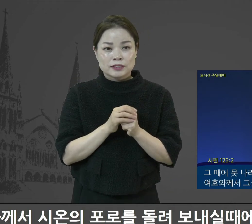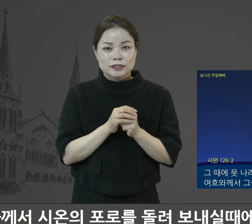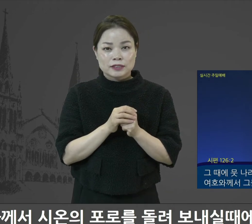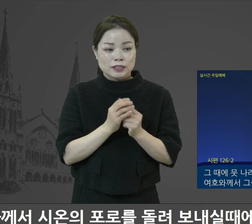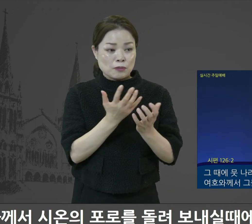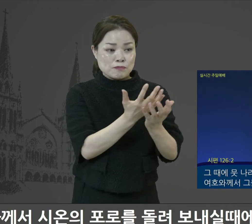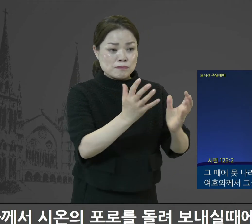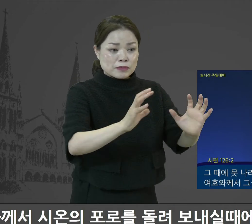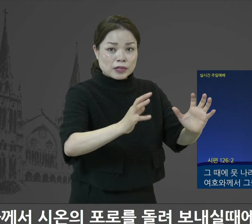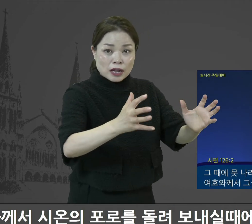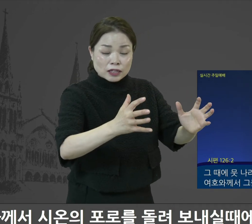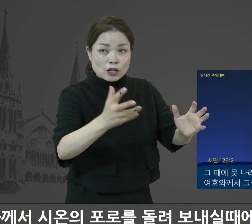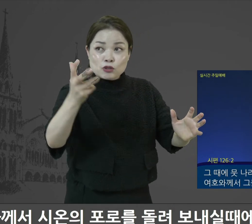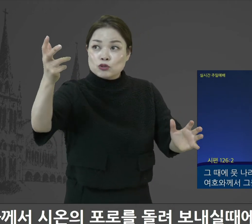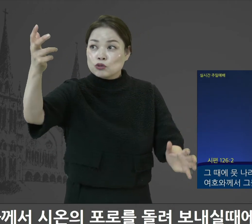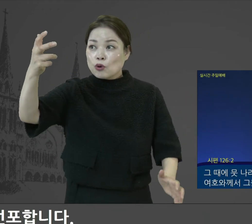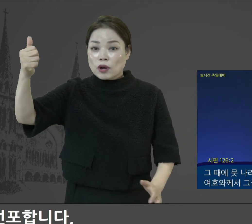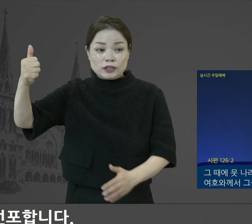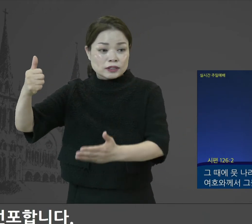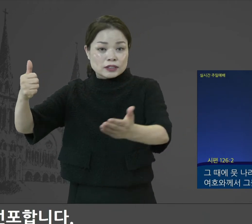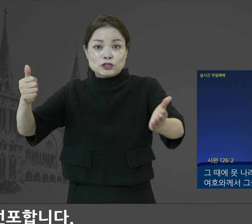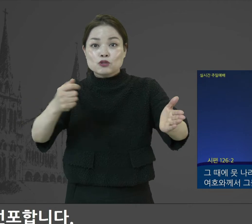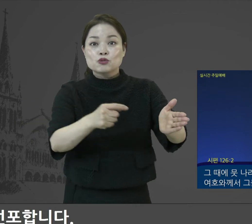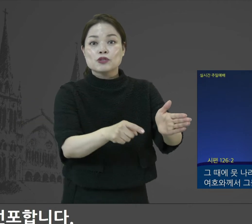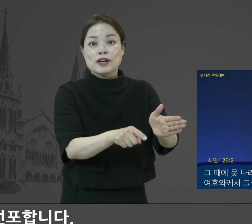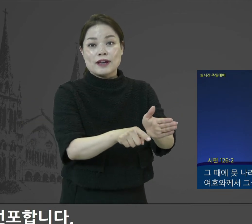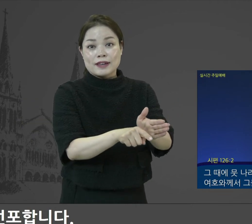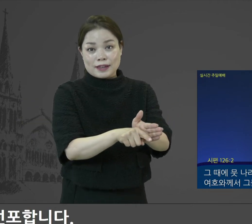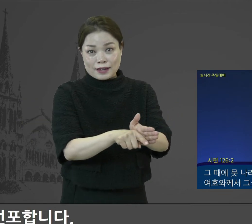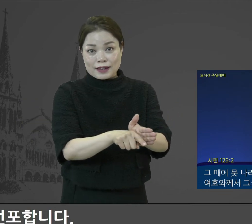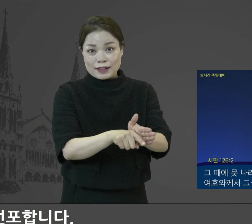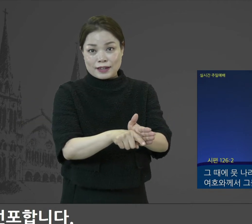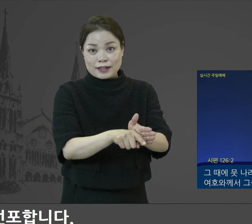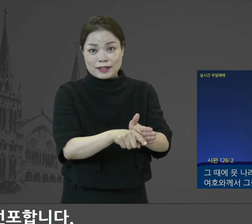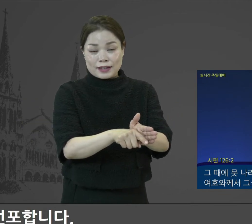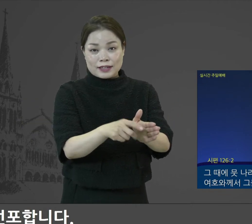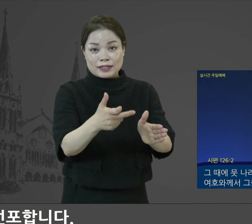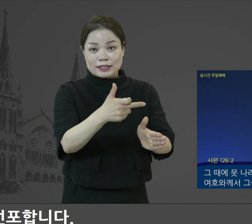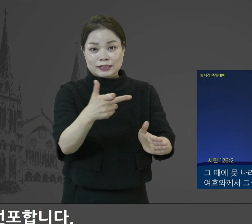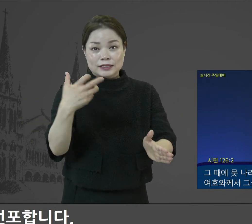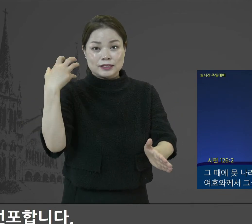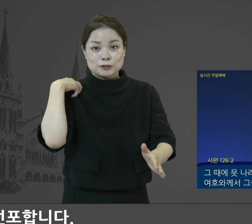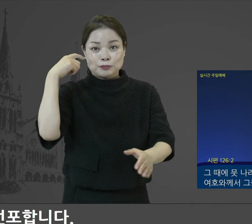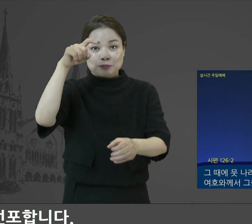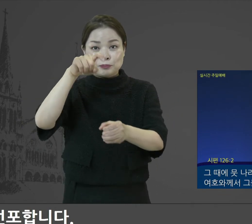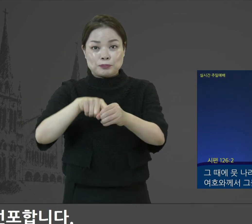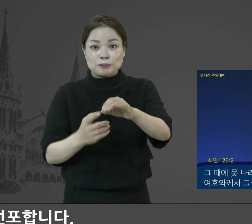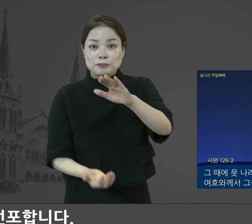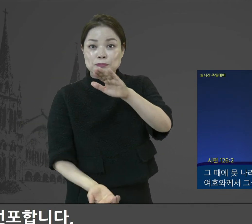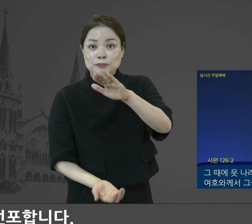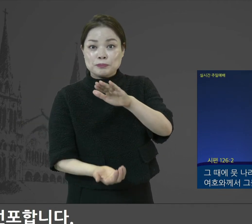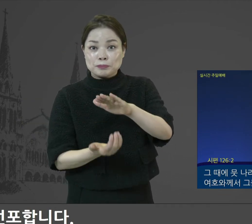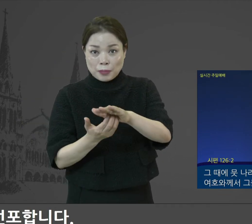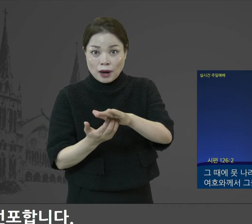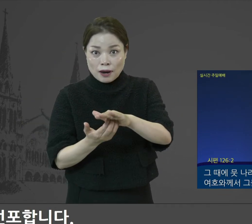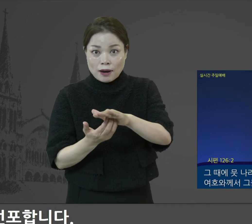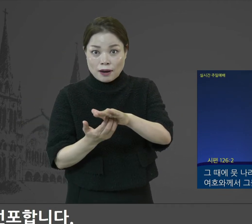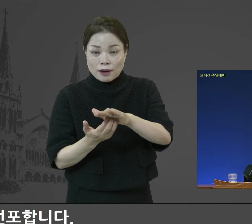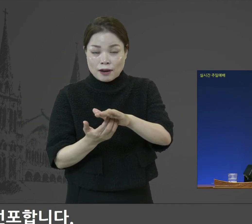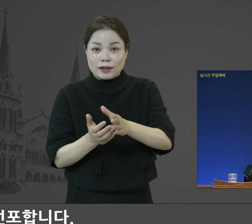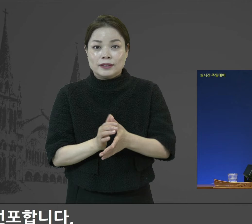문나라 가운데 말하기를 여호와께서 그들을 위하여 큰일을 행하셨도다